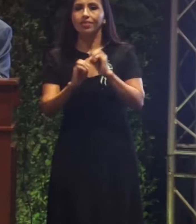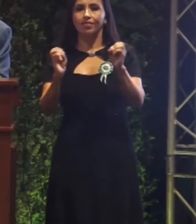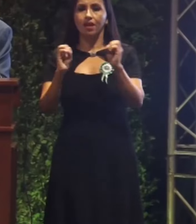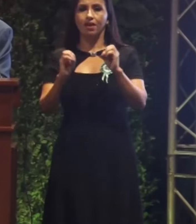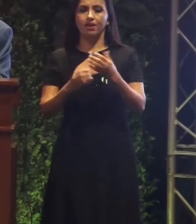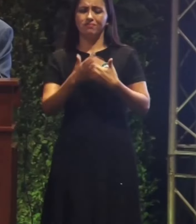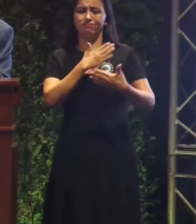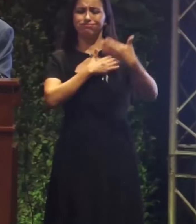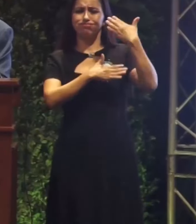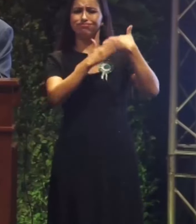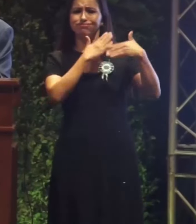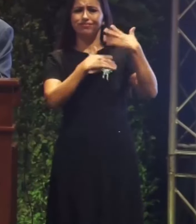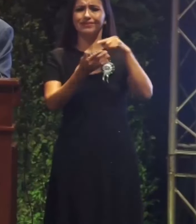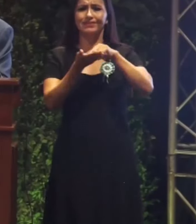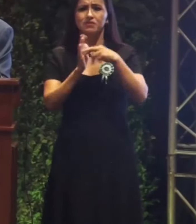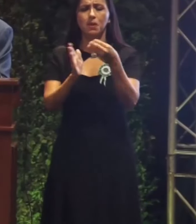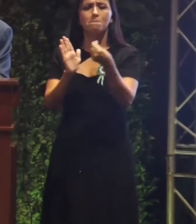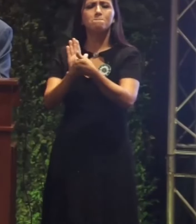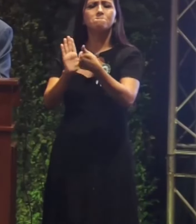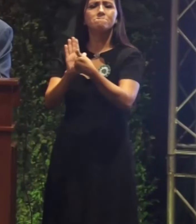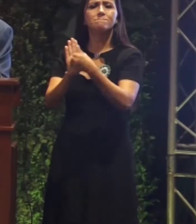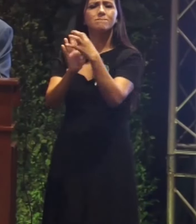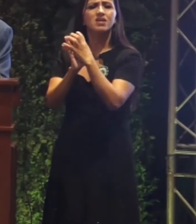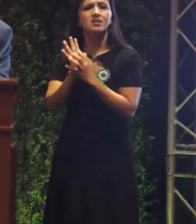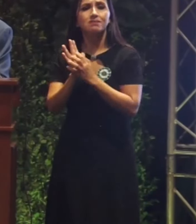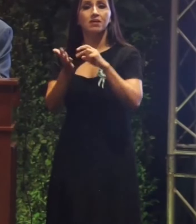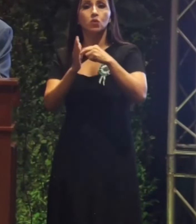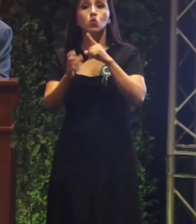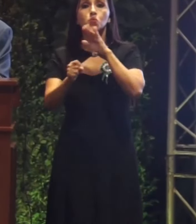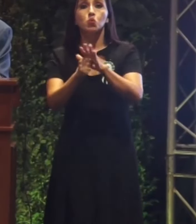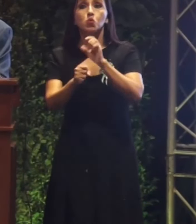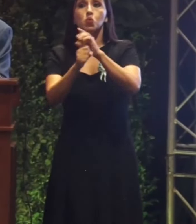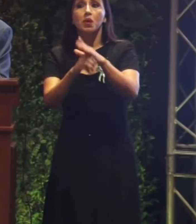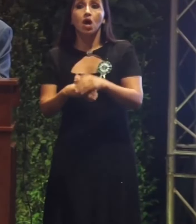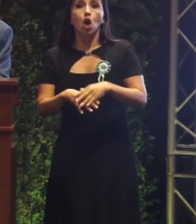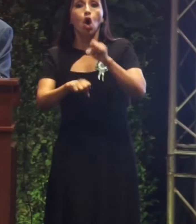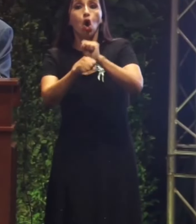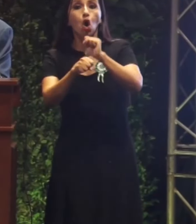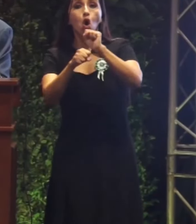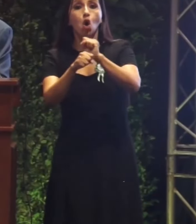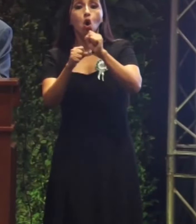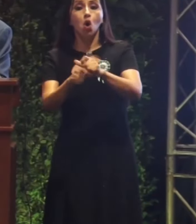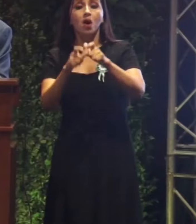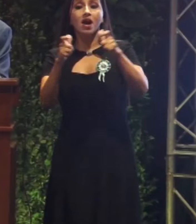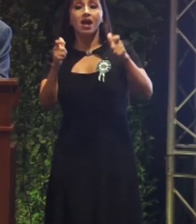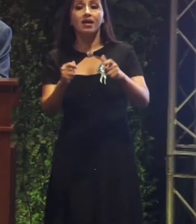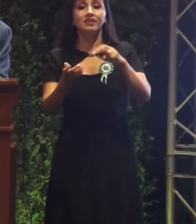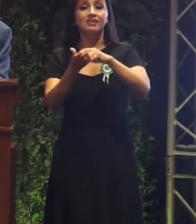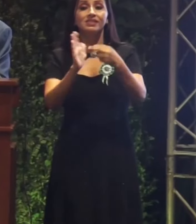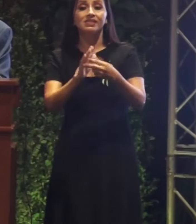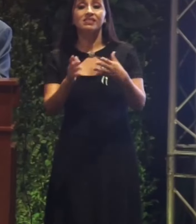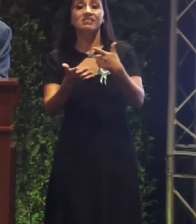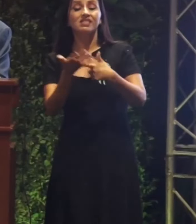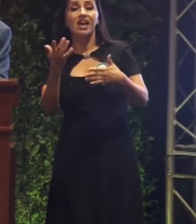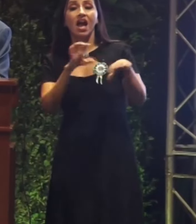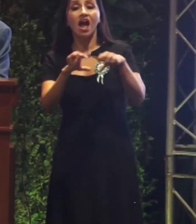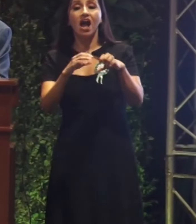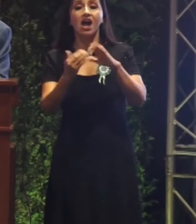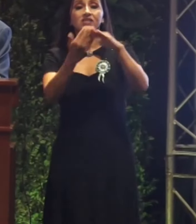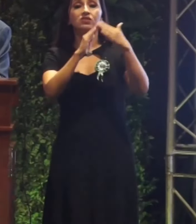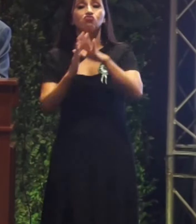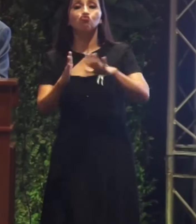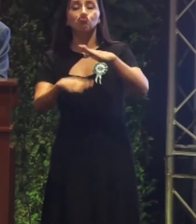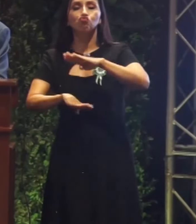Hace rato la ciudad se dibuja a sí misma y andamos tras de ella con promesas de grandes obras sin entender que lo que hace una ciudad es